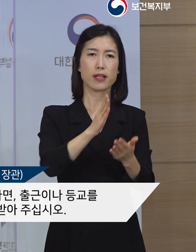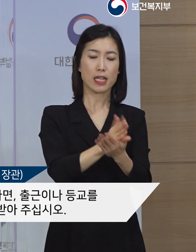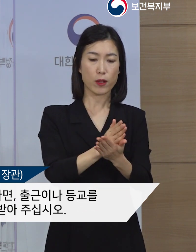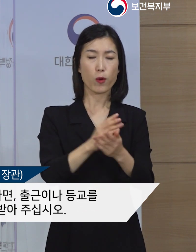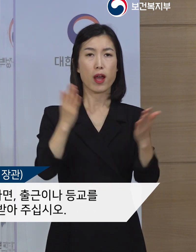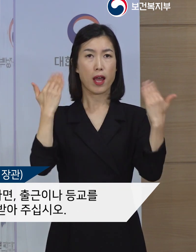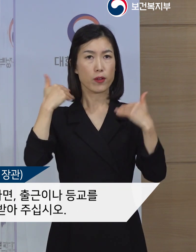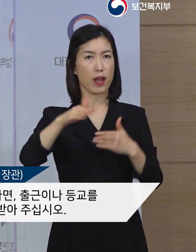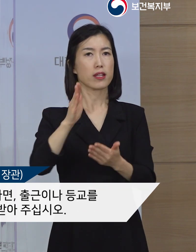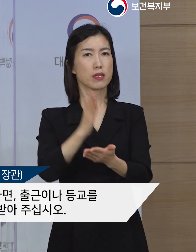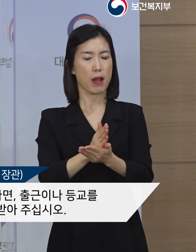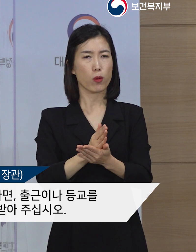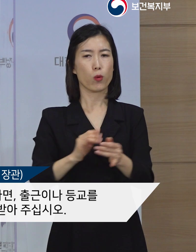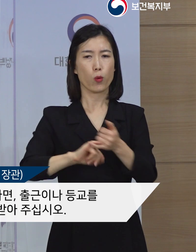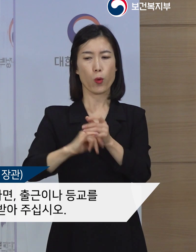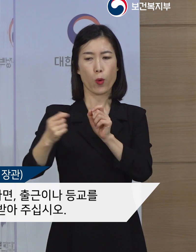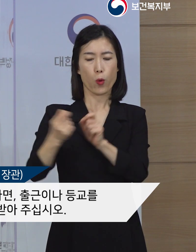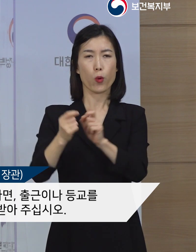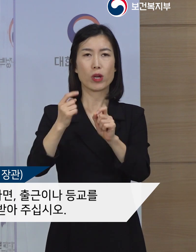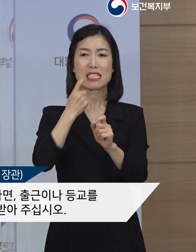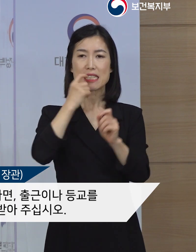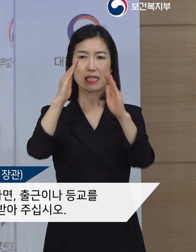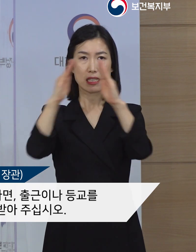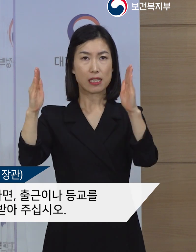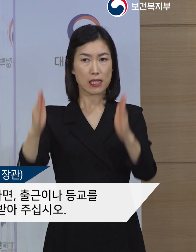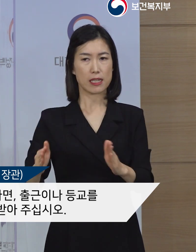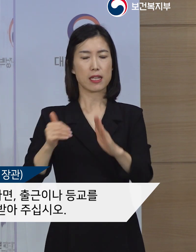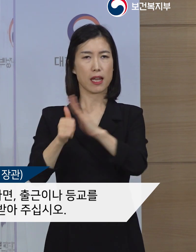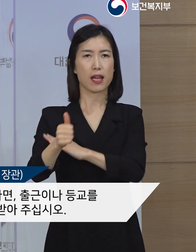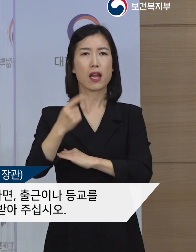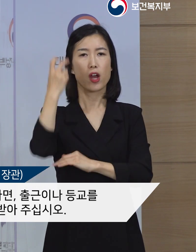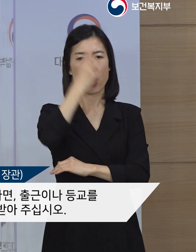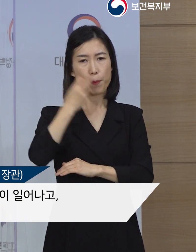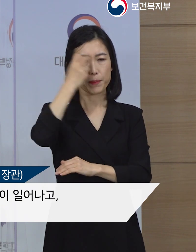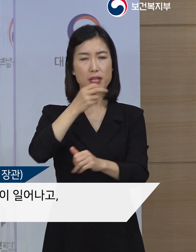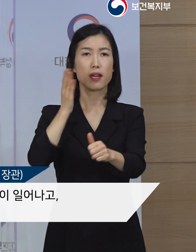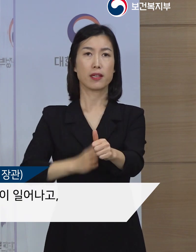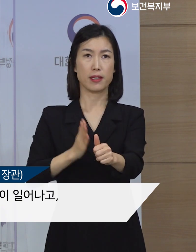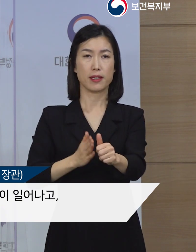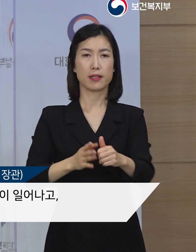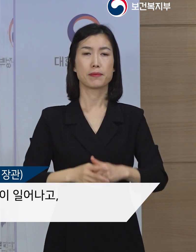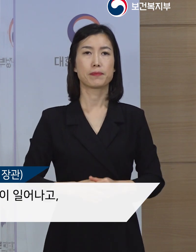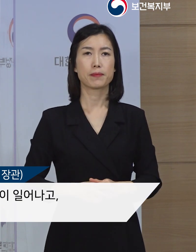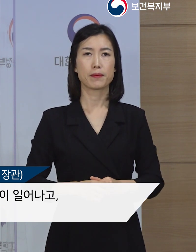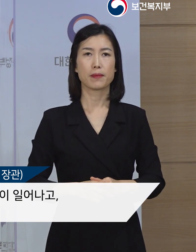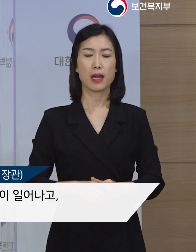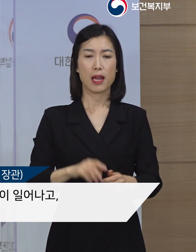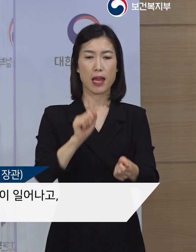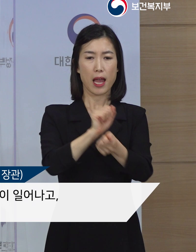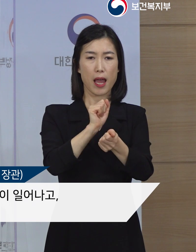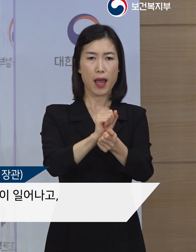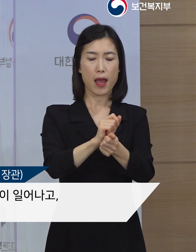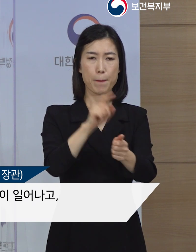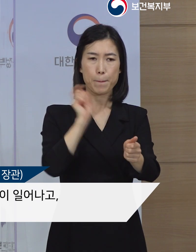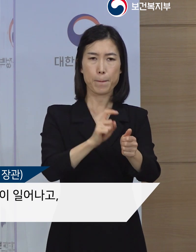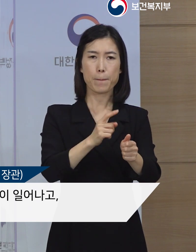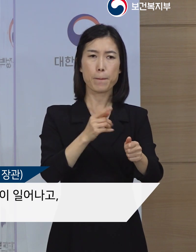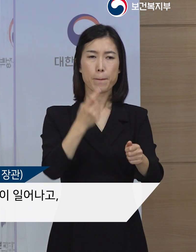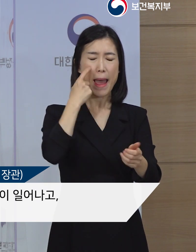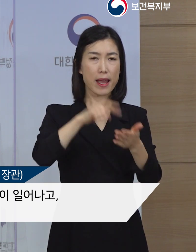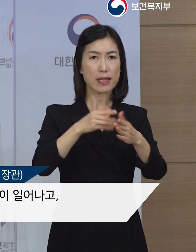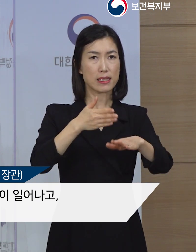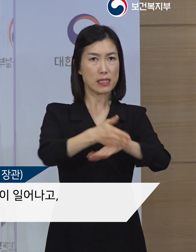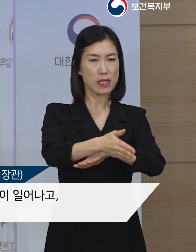마시고 가까운 선별진료소에서 검사를 받아주십시오. 감염 발견이 늦을수록